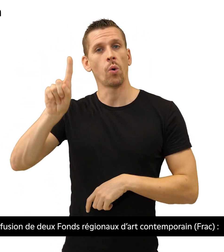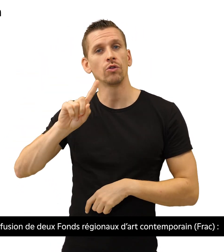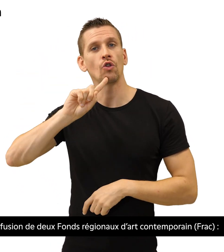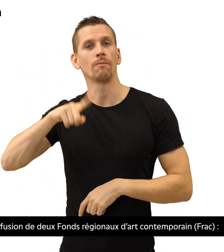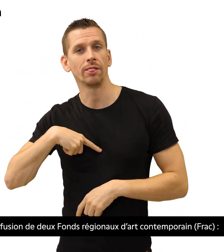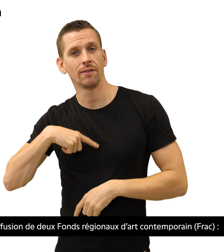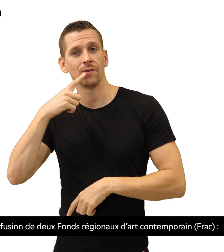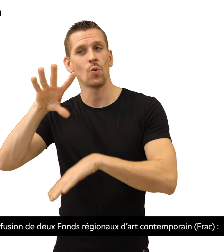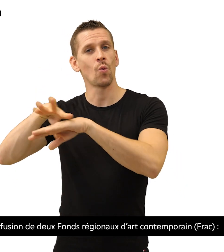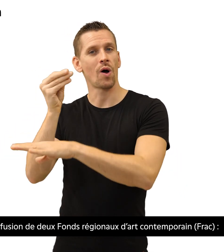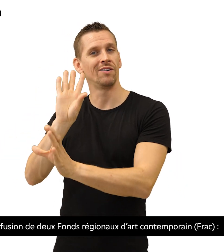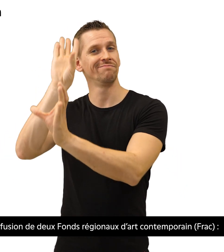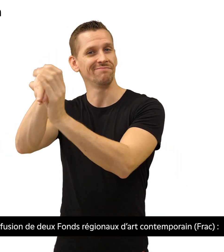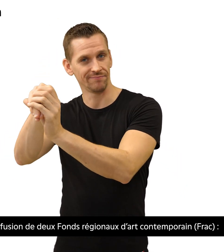contemporain. FRAC.